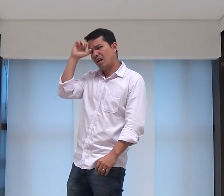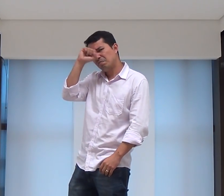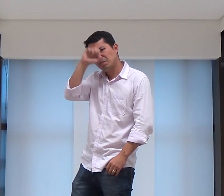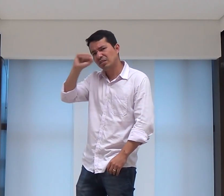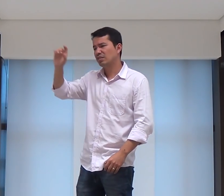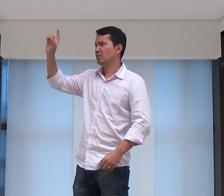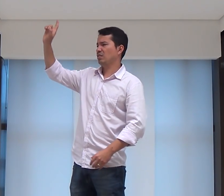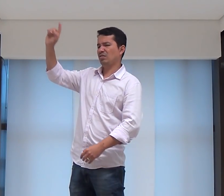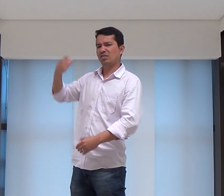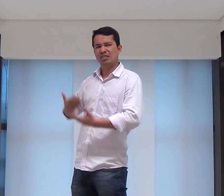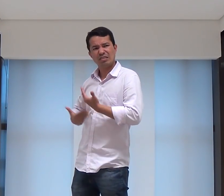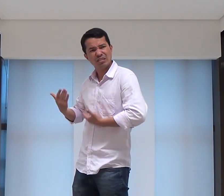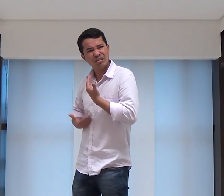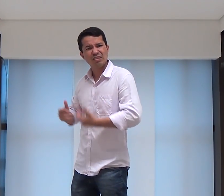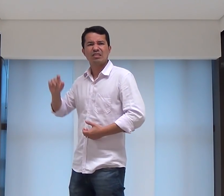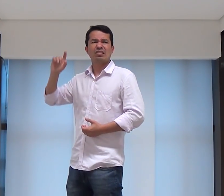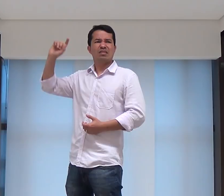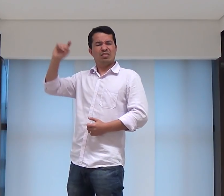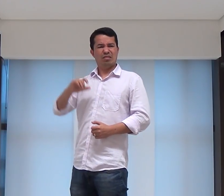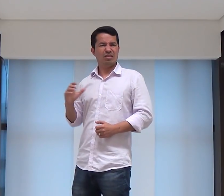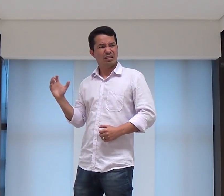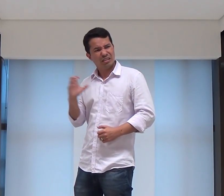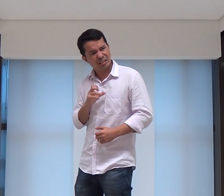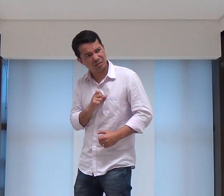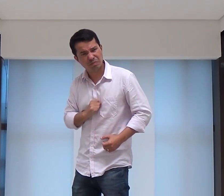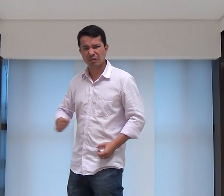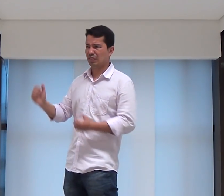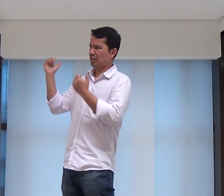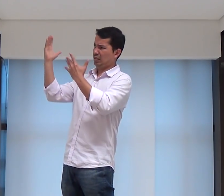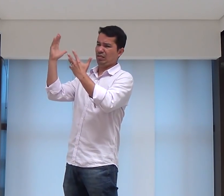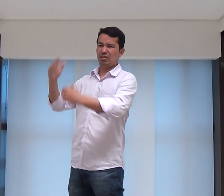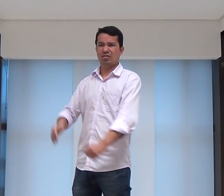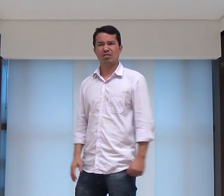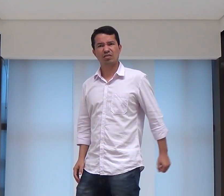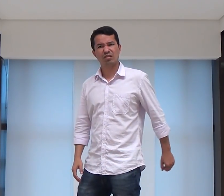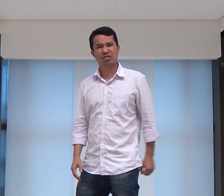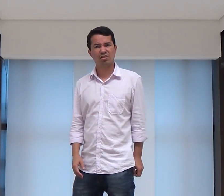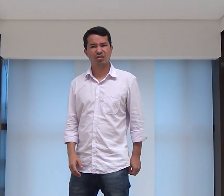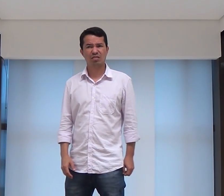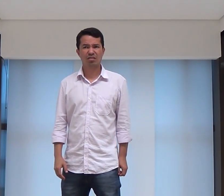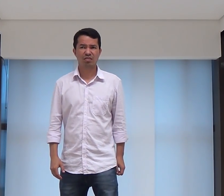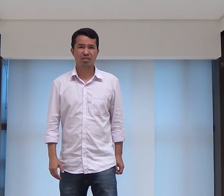aparecer justos, puros, limpos diante de Deus, servindo em amor.